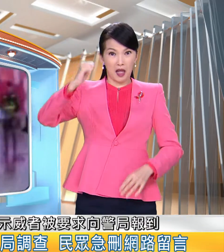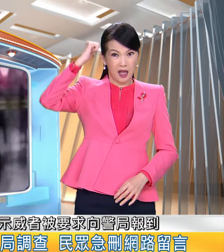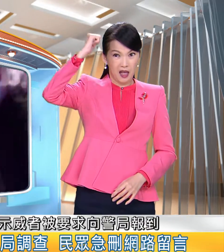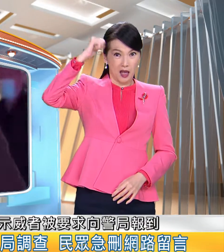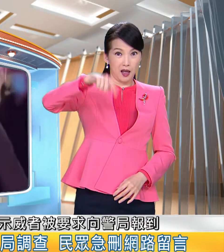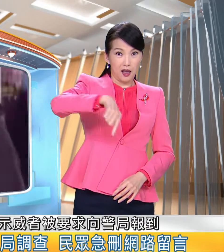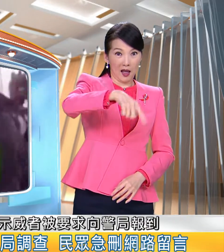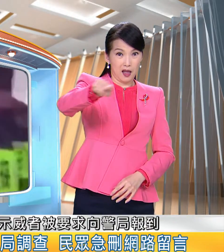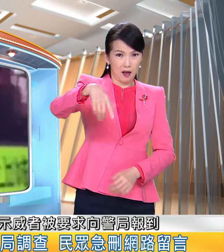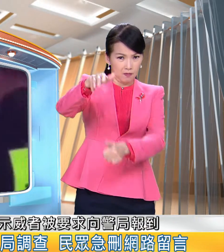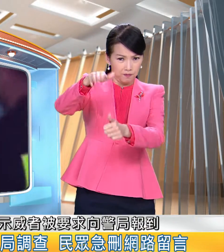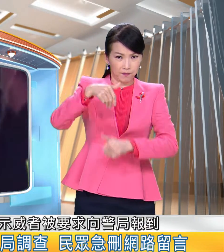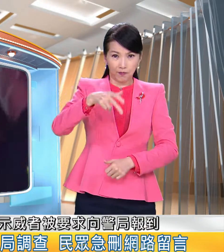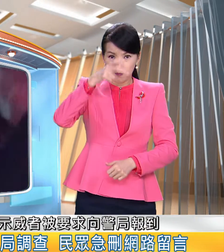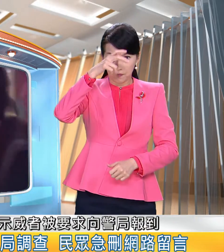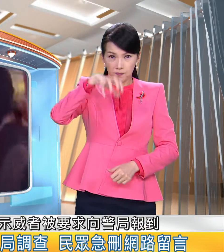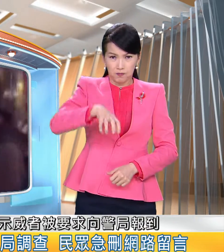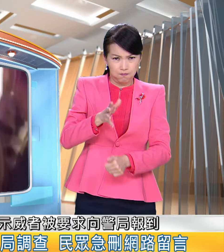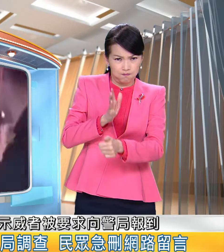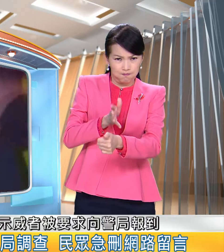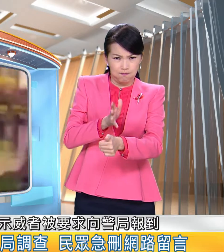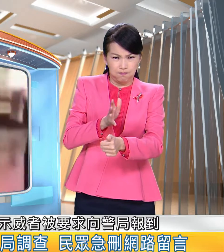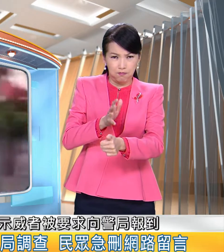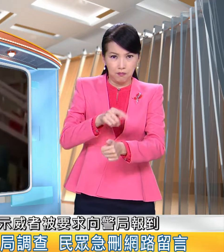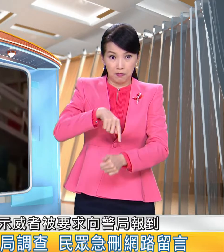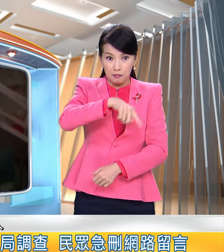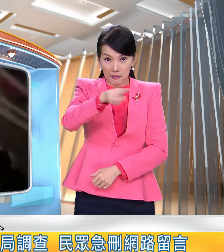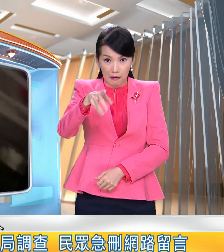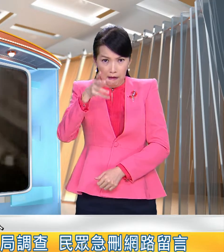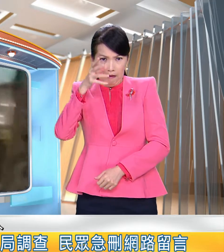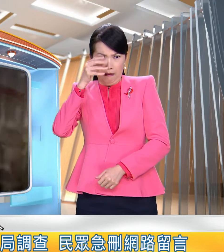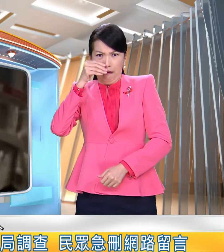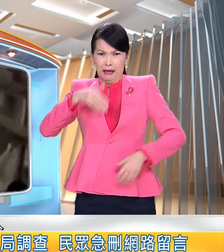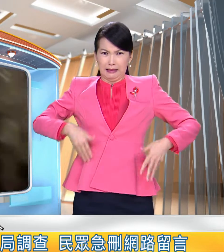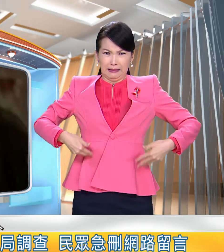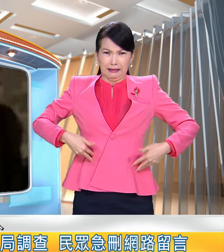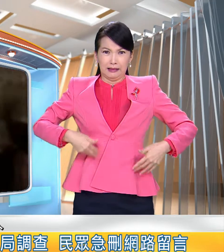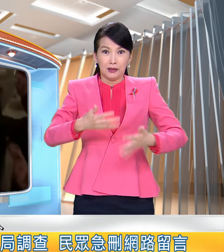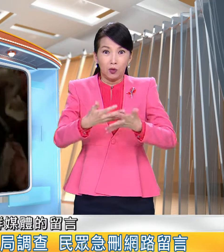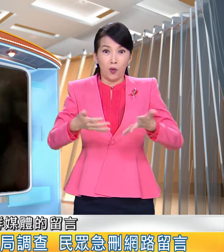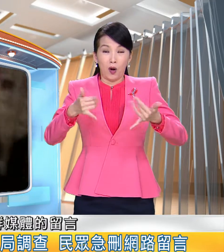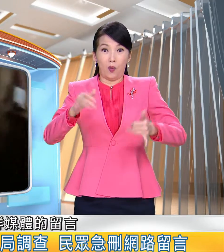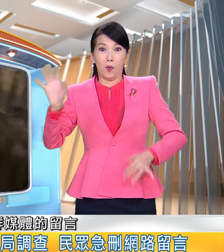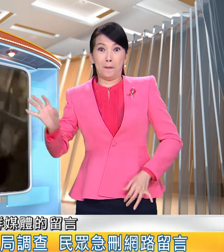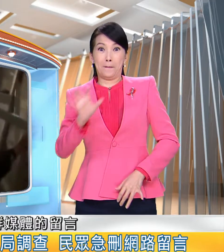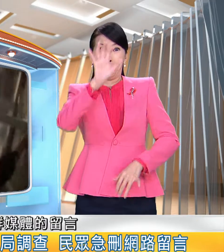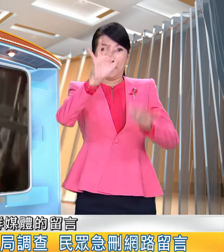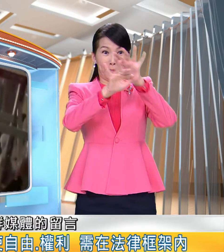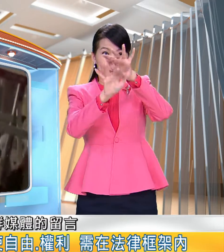向警局来报到。而现在有许多人都拼命删除社群媒体的留